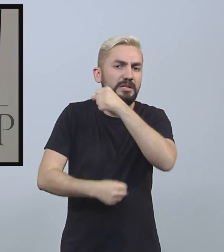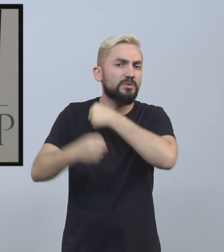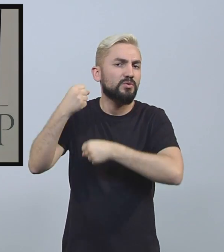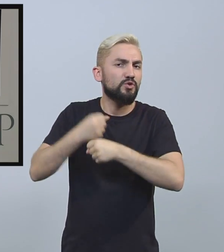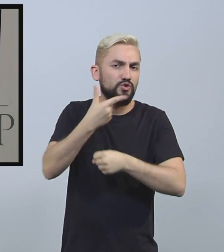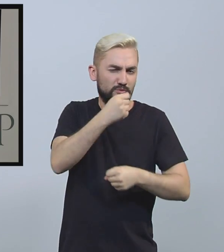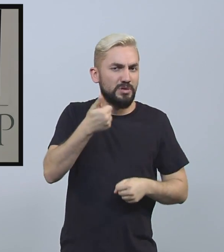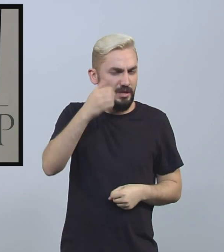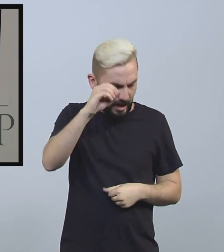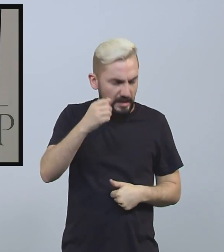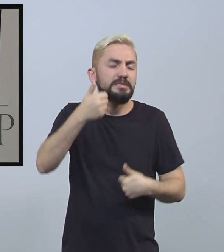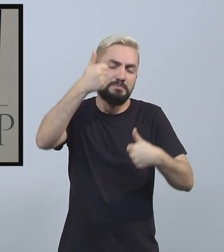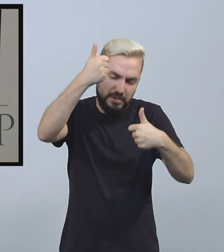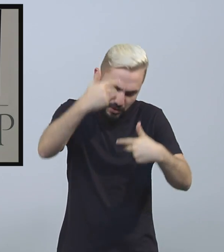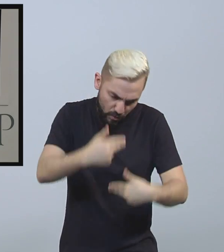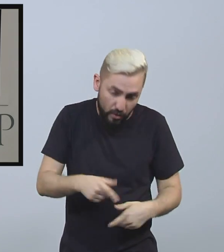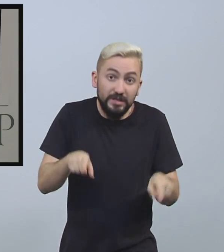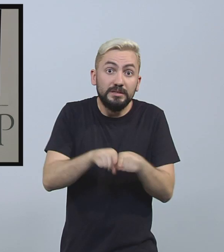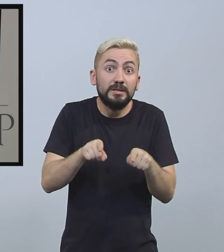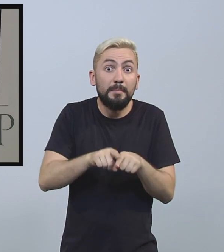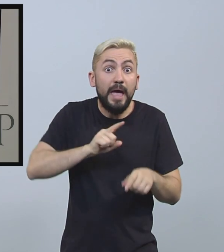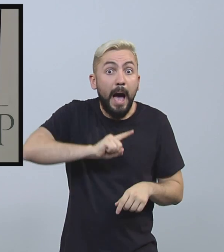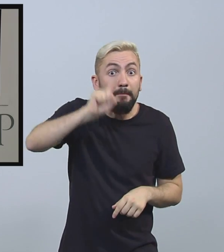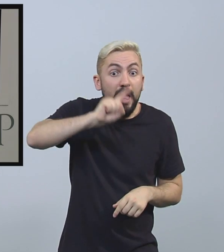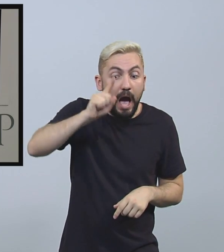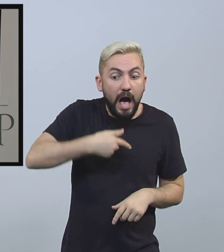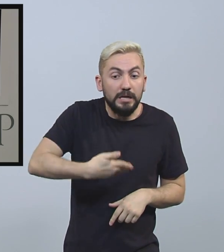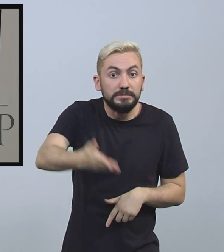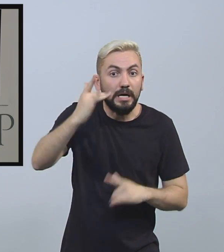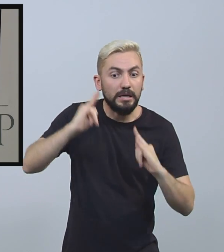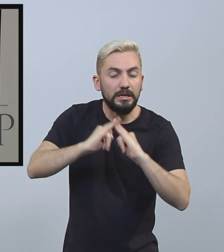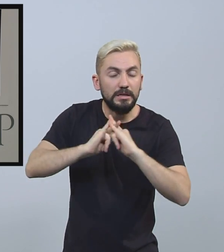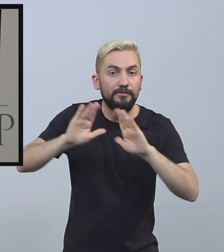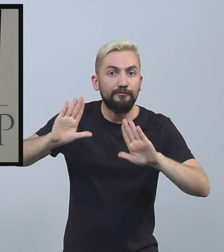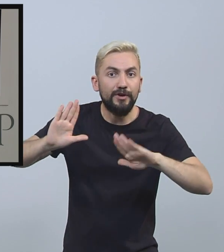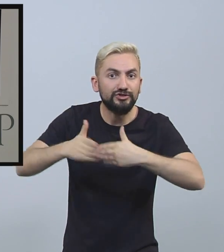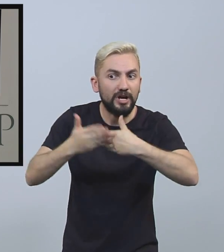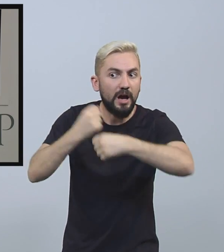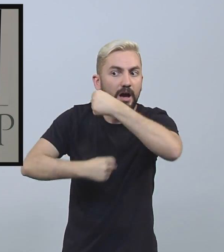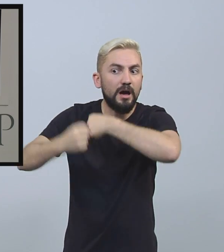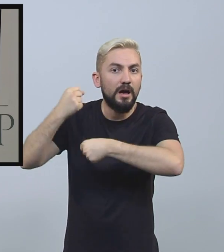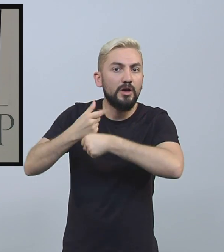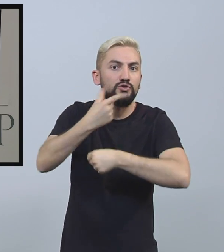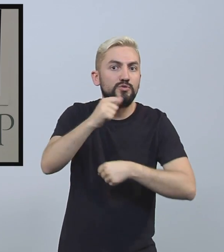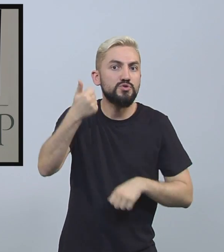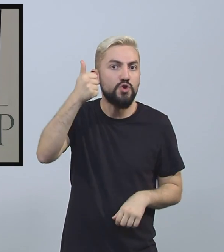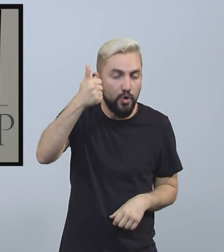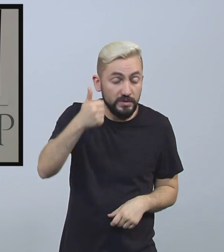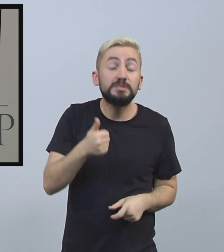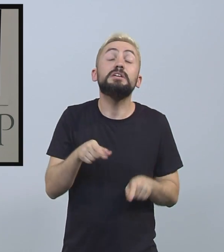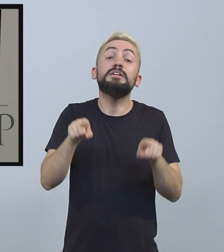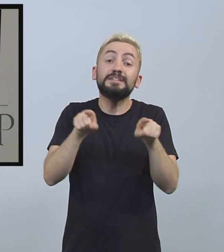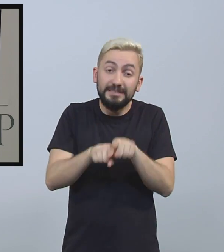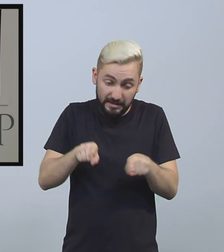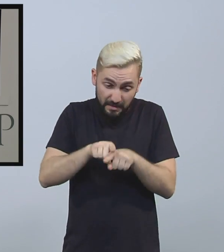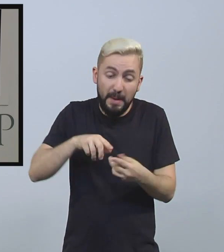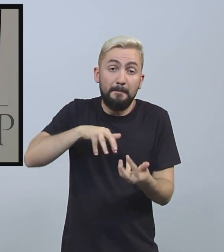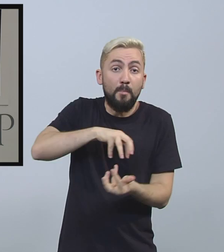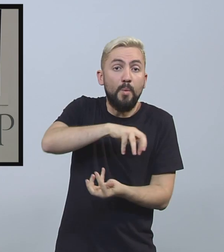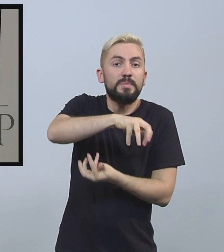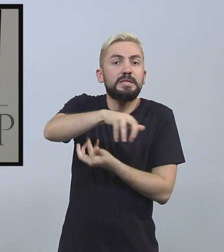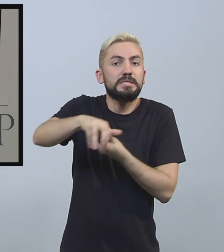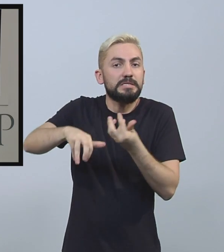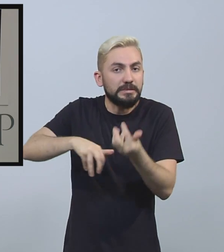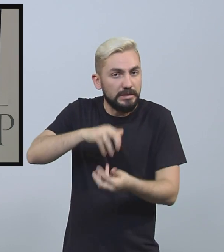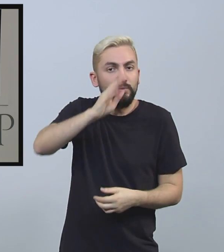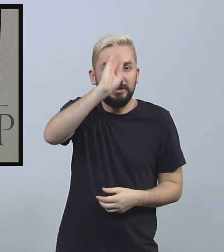em 2010, da ameaça de fechamento do INES em 2011, da mobilização nacional que